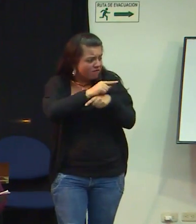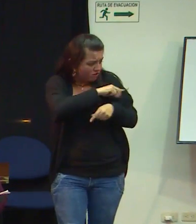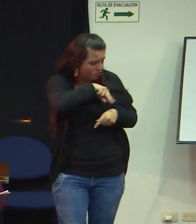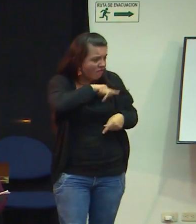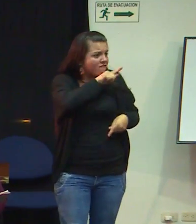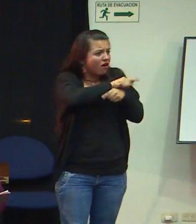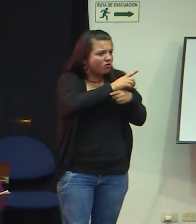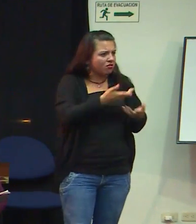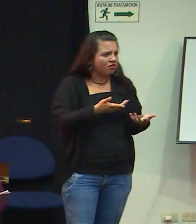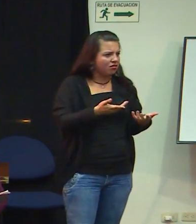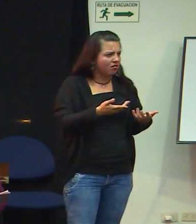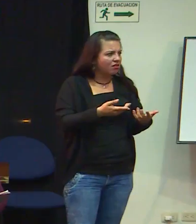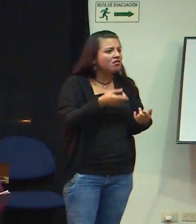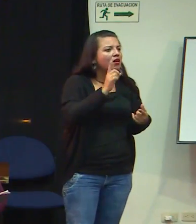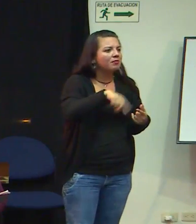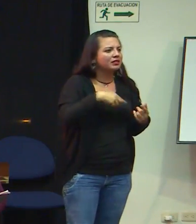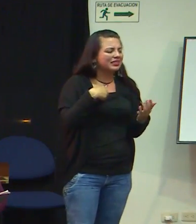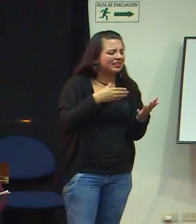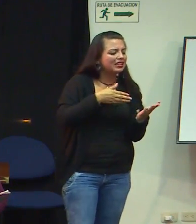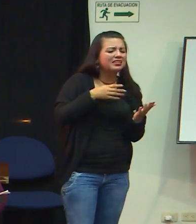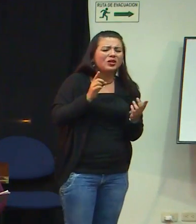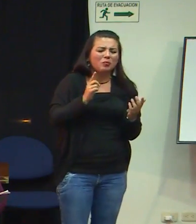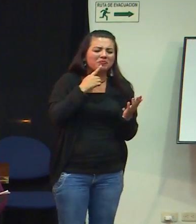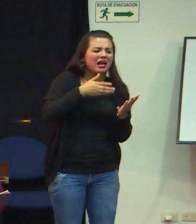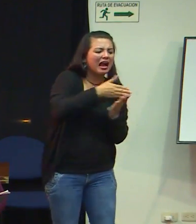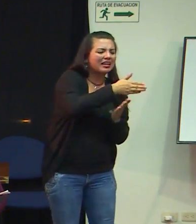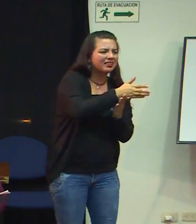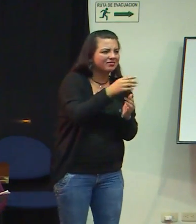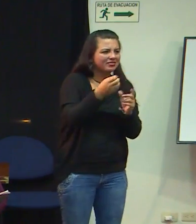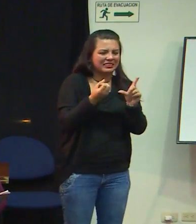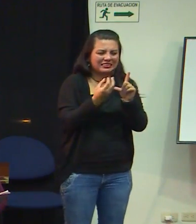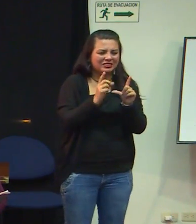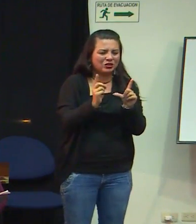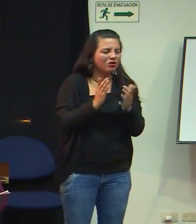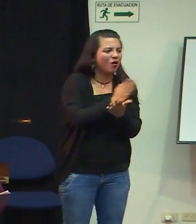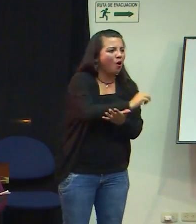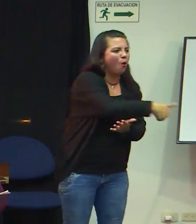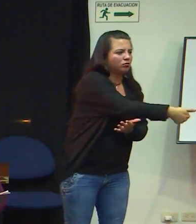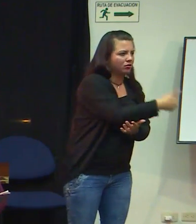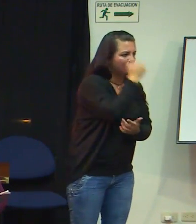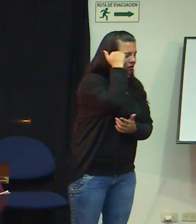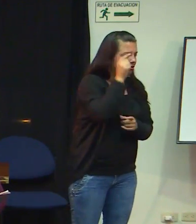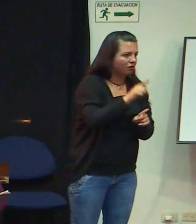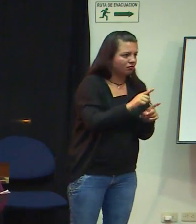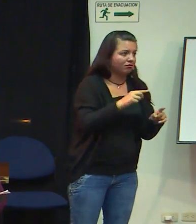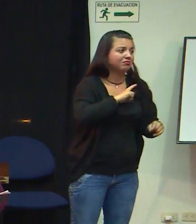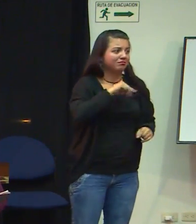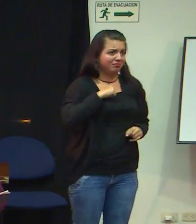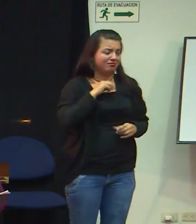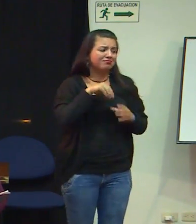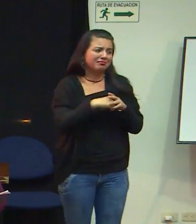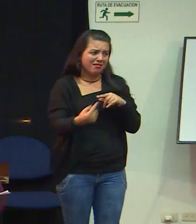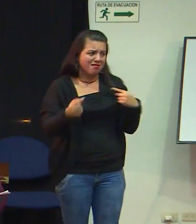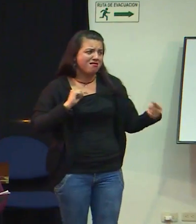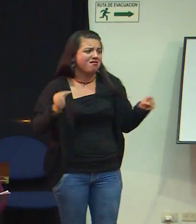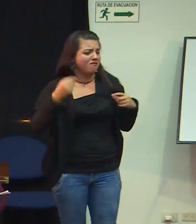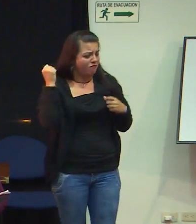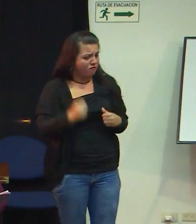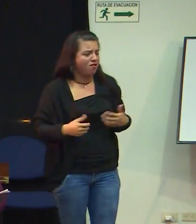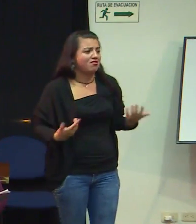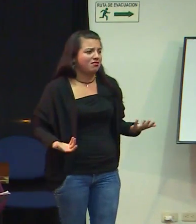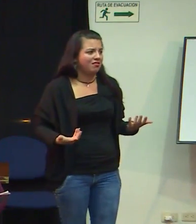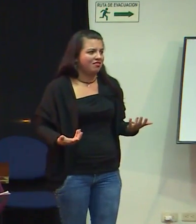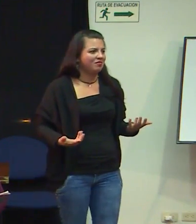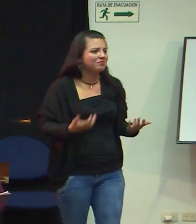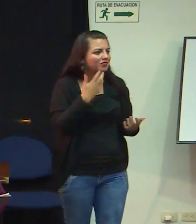hay que sacar carreras para no licenciados. Y nosotros en la maestría en educación estamos dando un debate fuerte sobre este tema, porque los compañeros